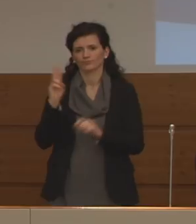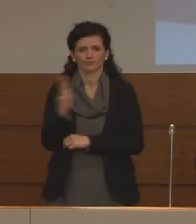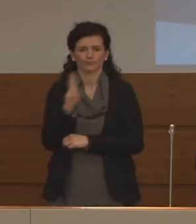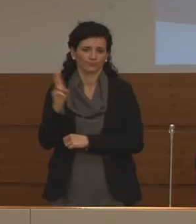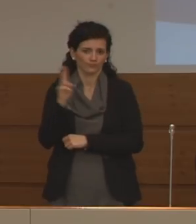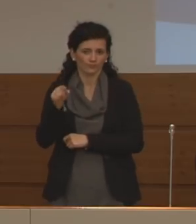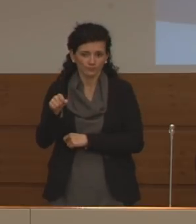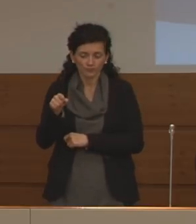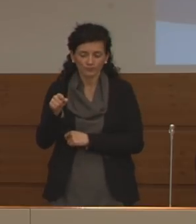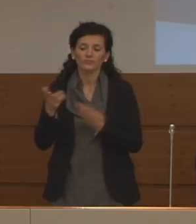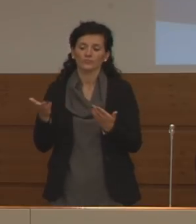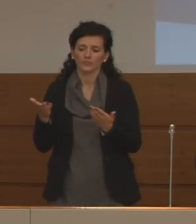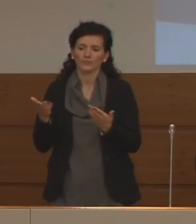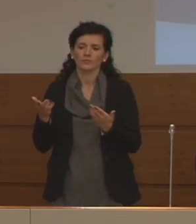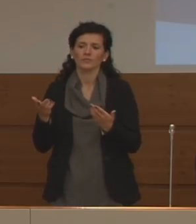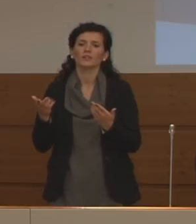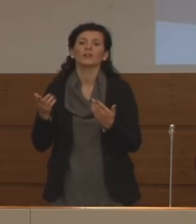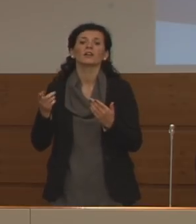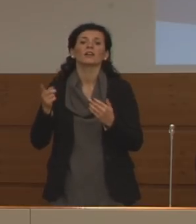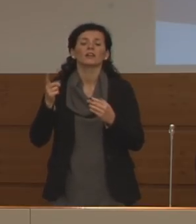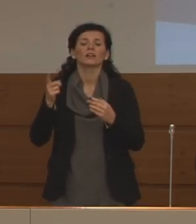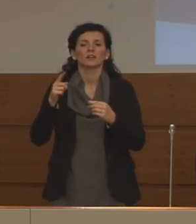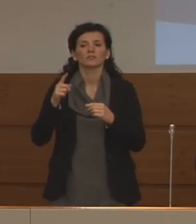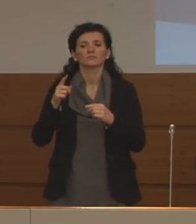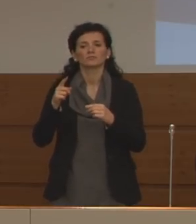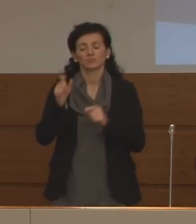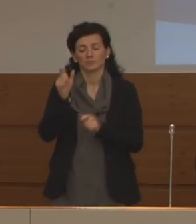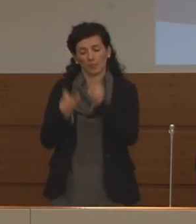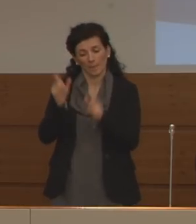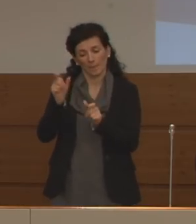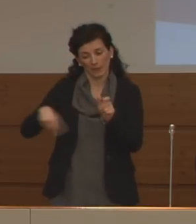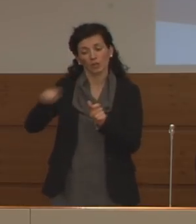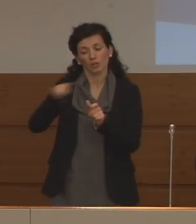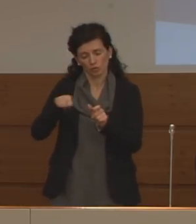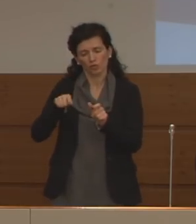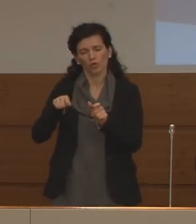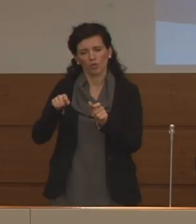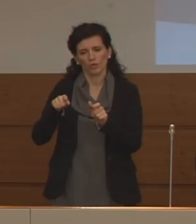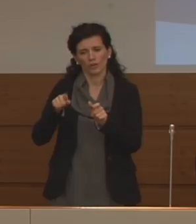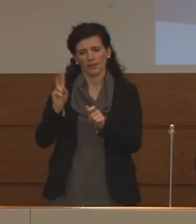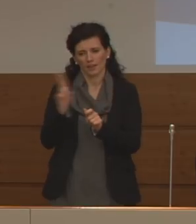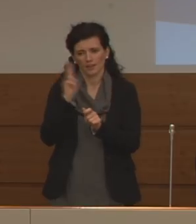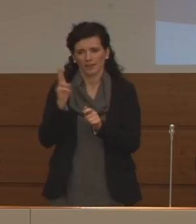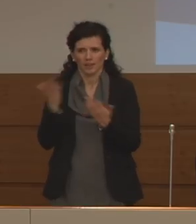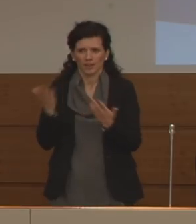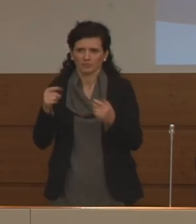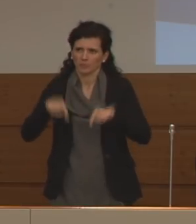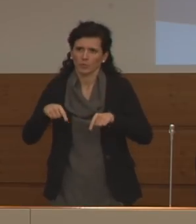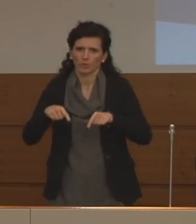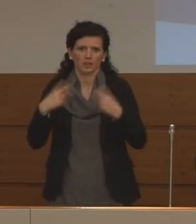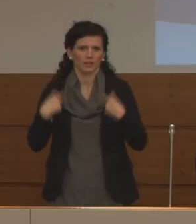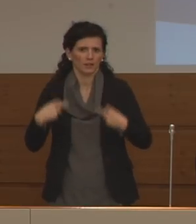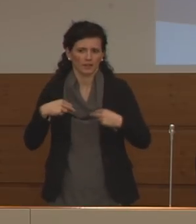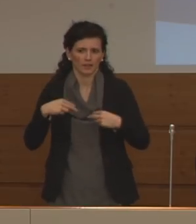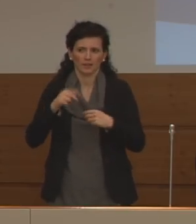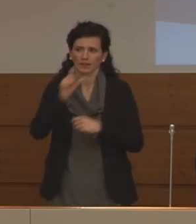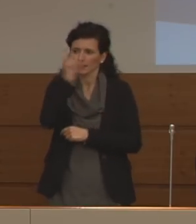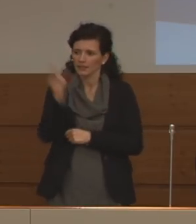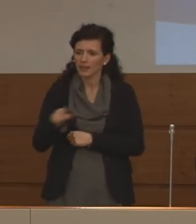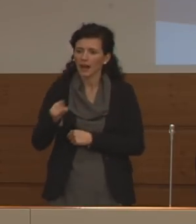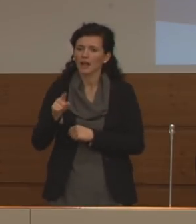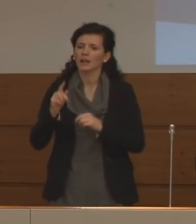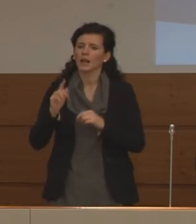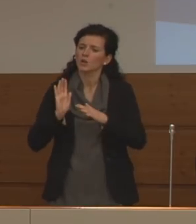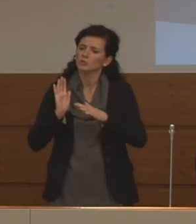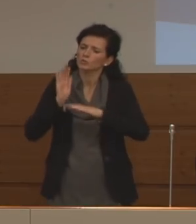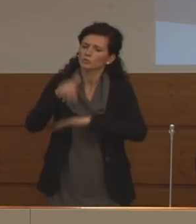che residenti in questo paese non hanno avuto la possibilità di superare questa